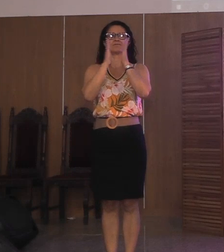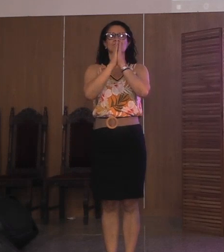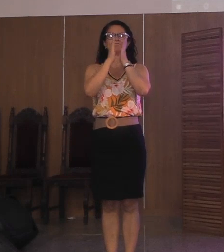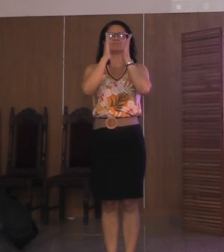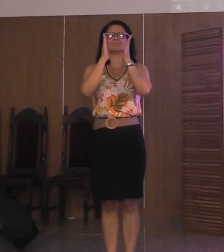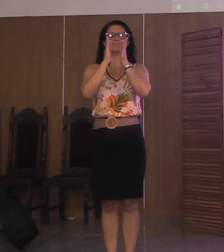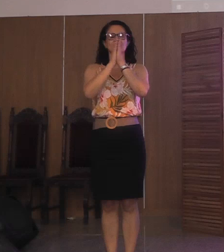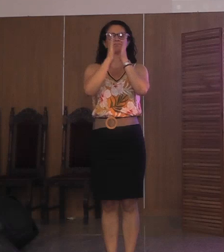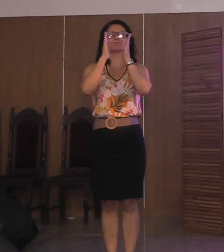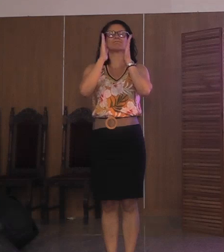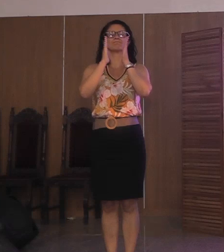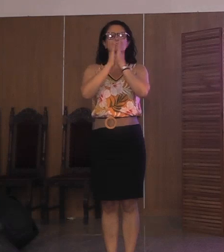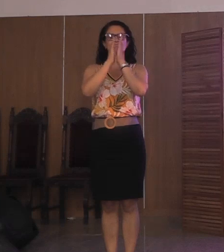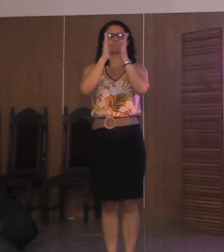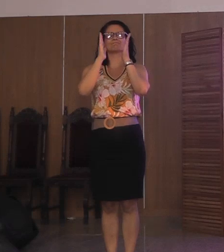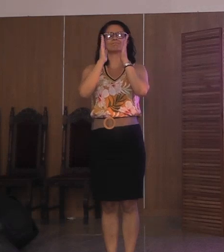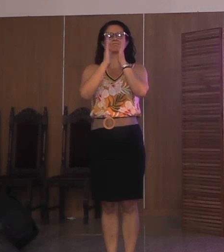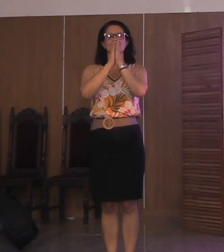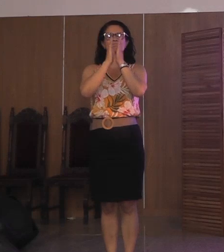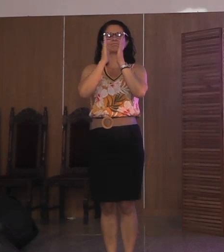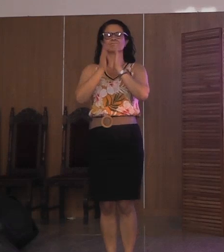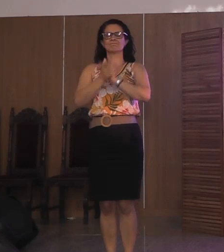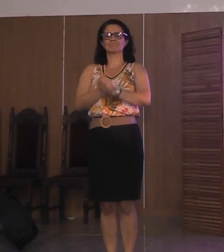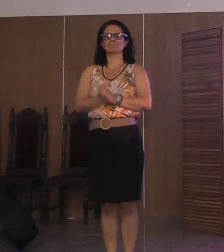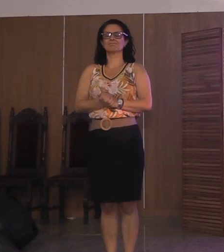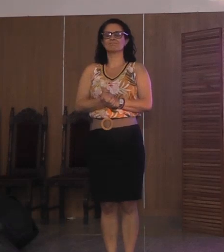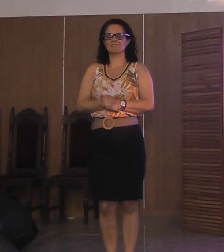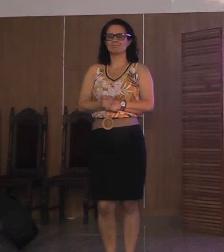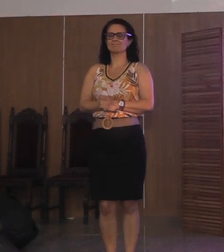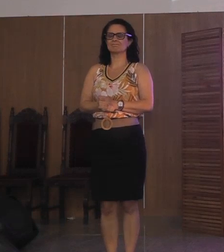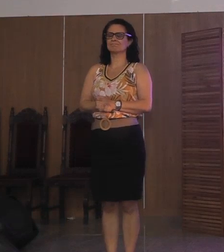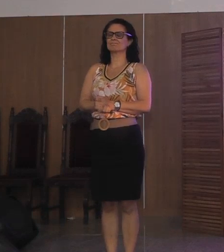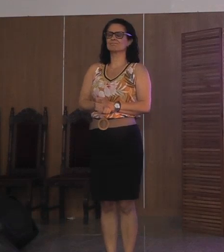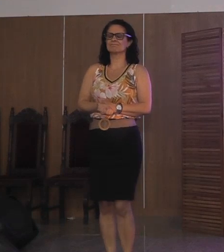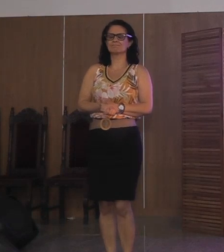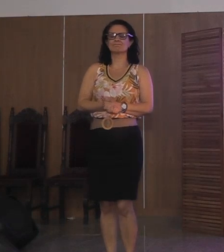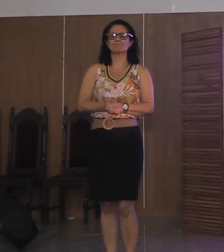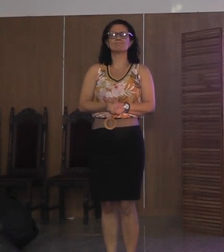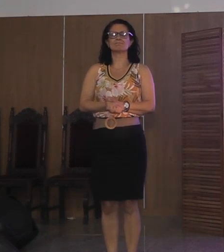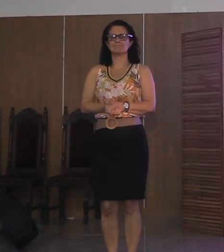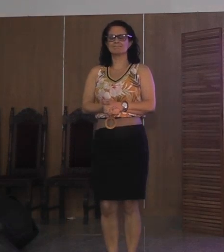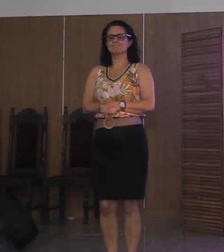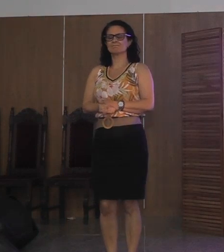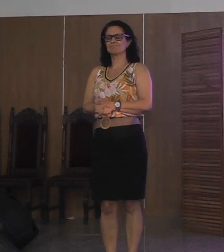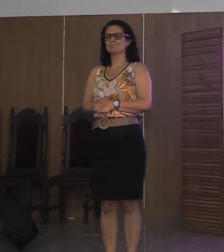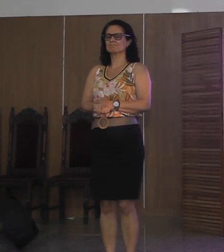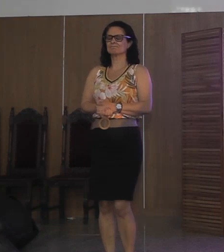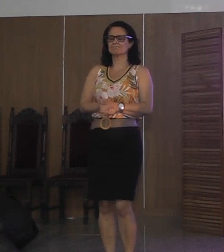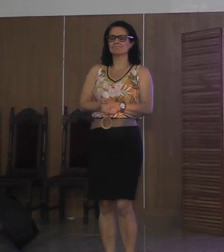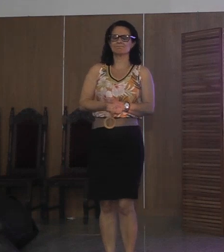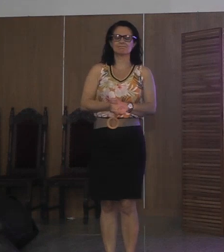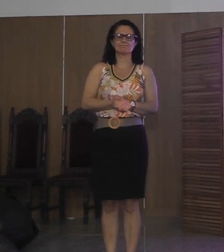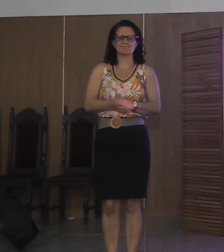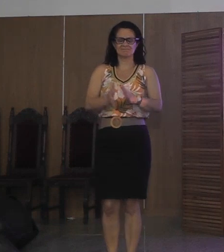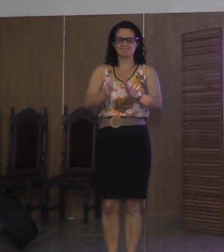nome de Jesus. Assim, a tua palavra esconde,